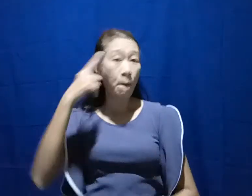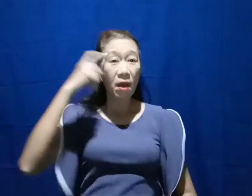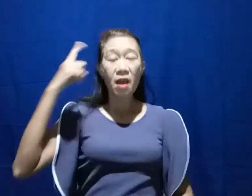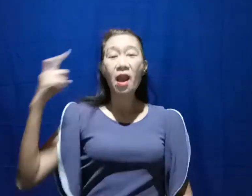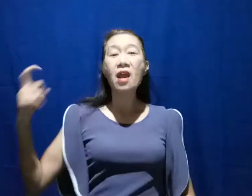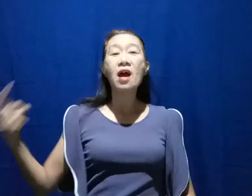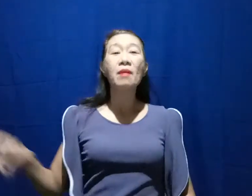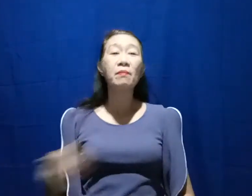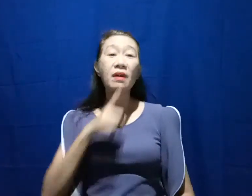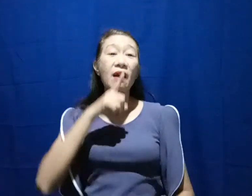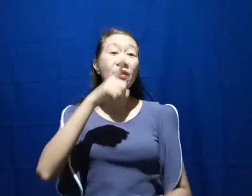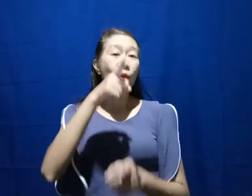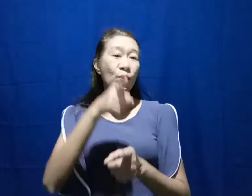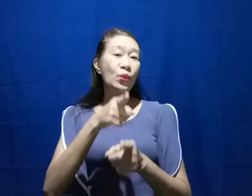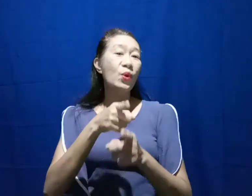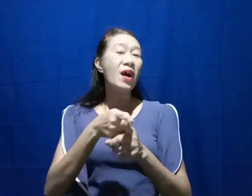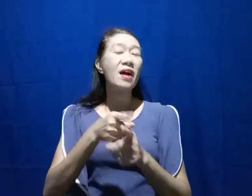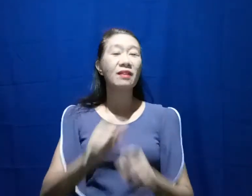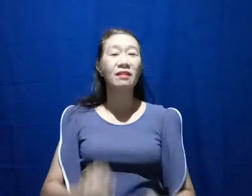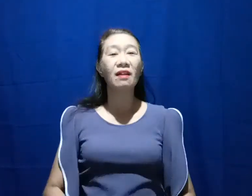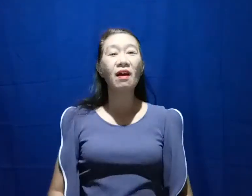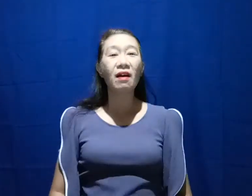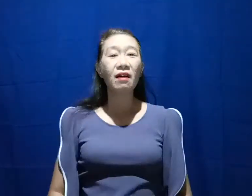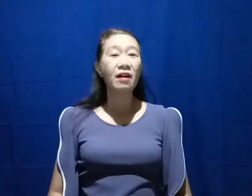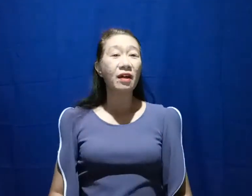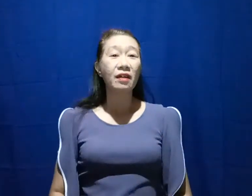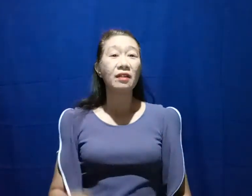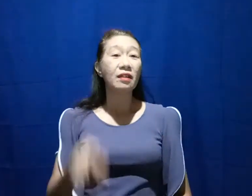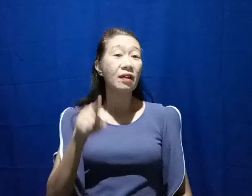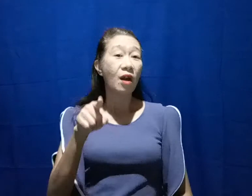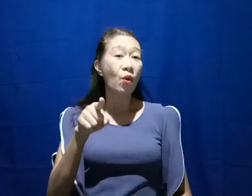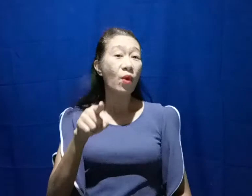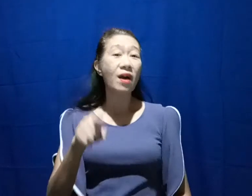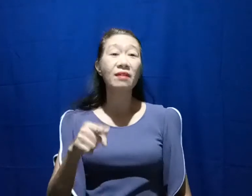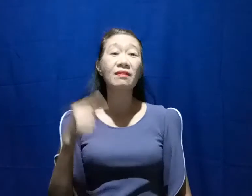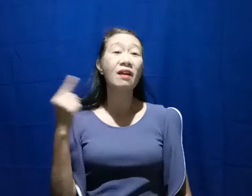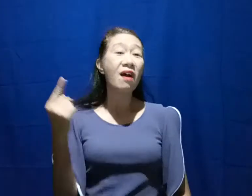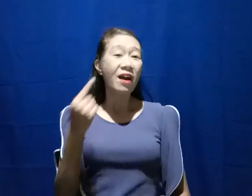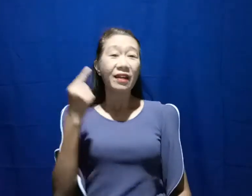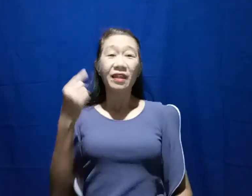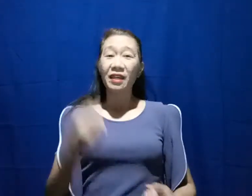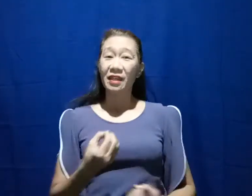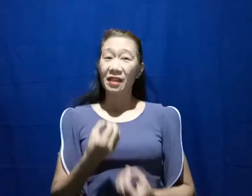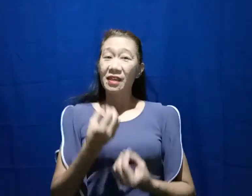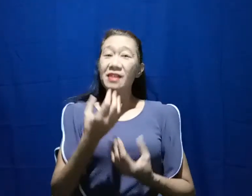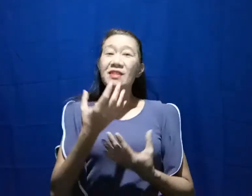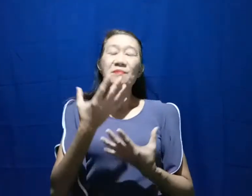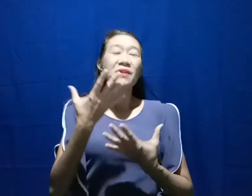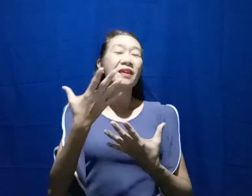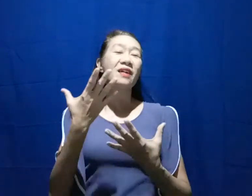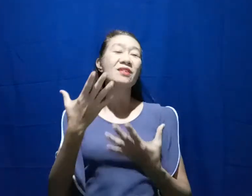pangarap ay katotohanan na Ikaw ang taging inspirasyon